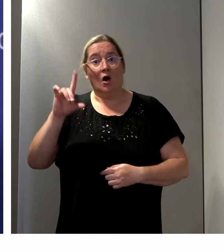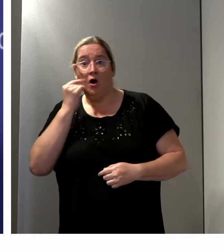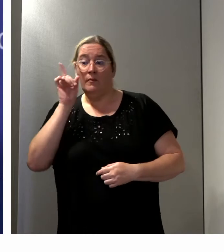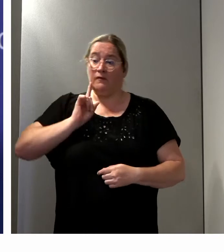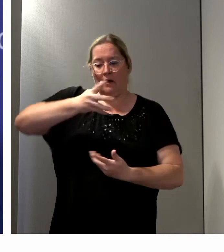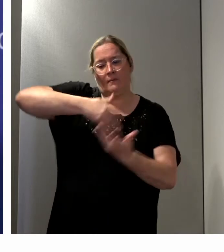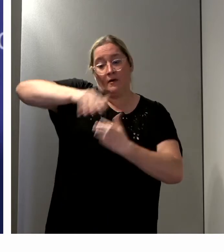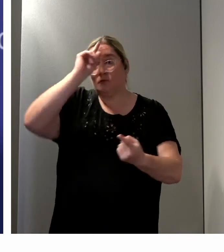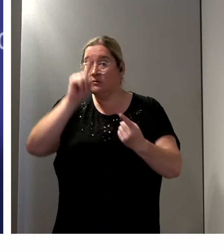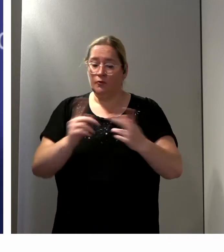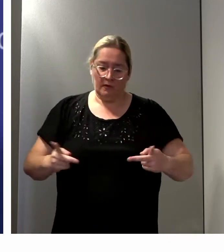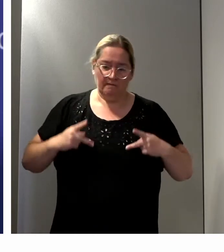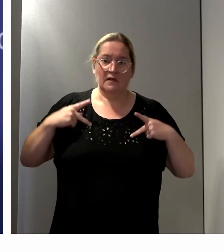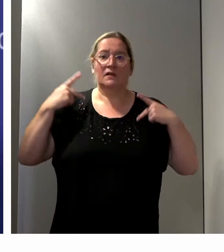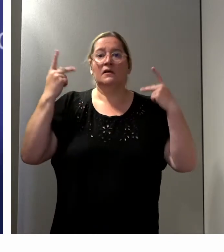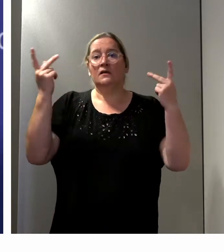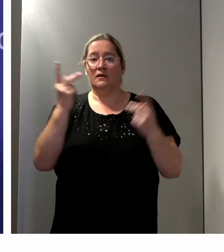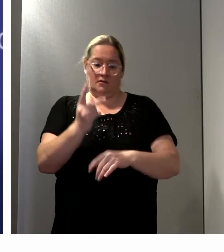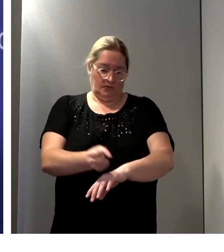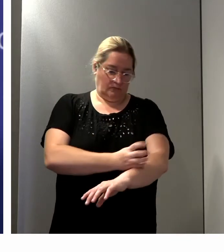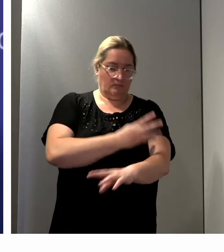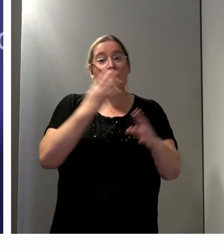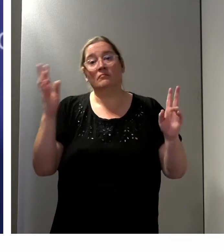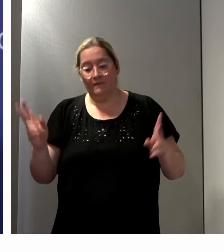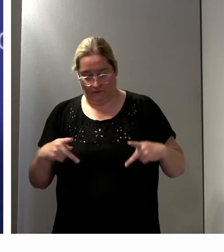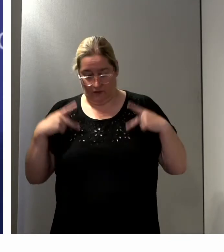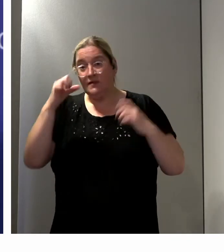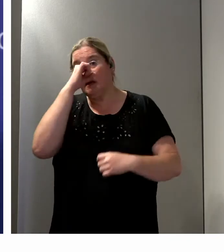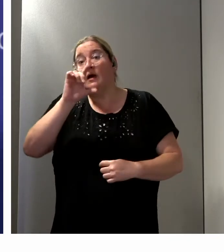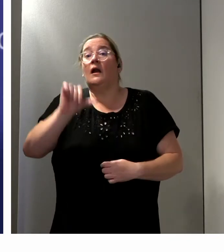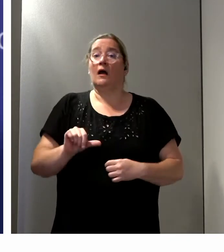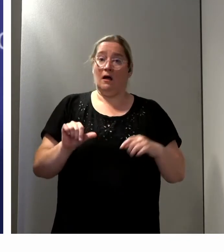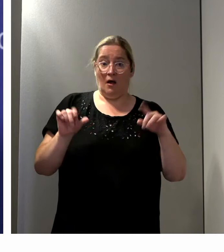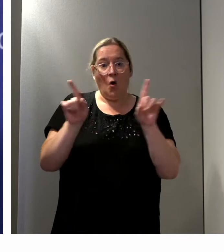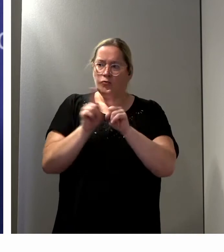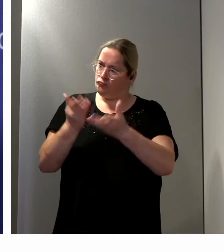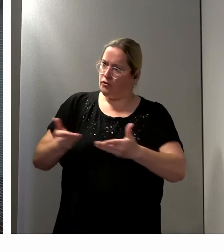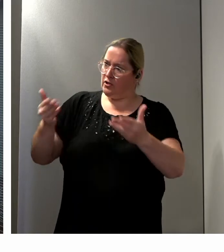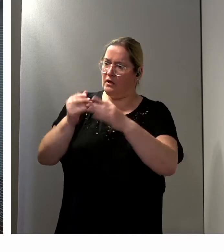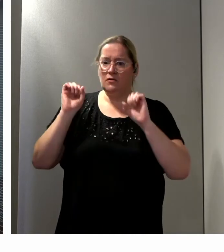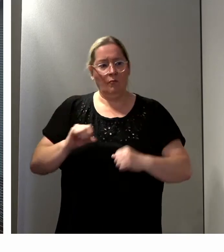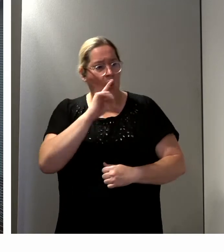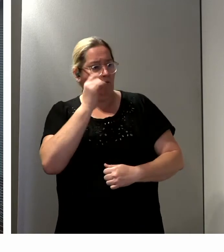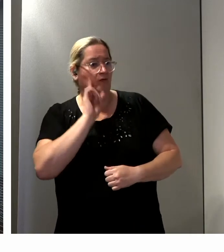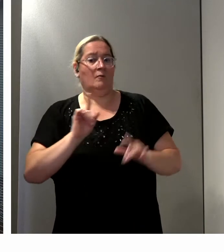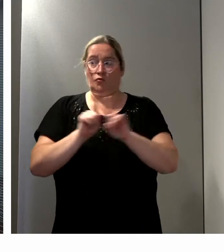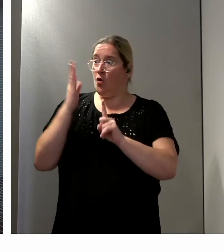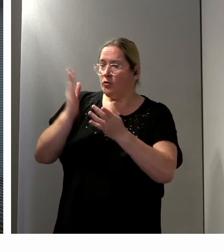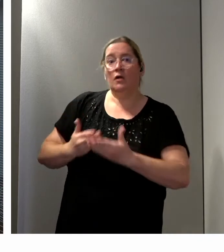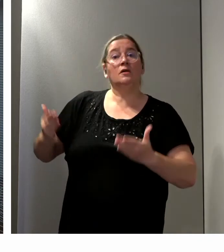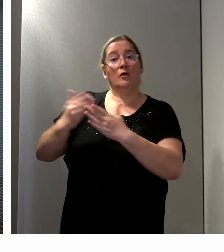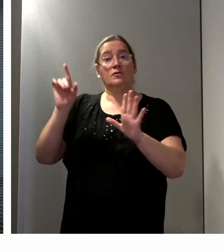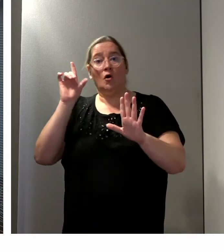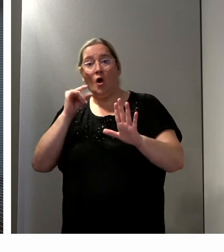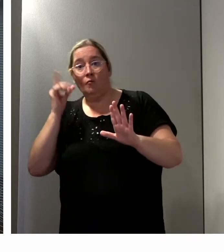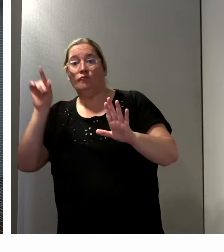assumer notre vie sentimentale et sexuelle, même si d'autres situations peuvent se produire et que nous